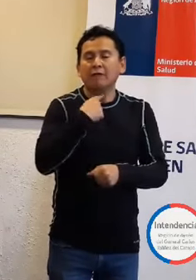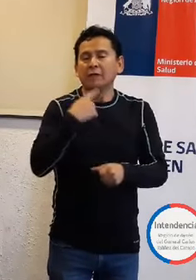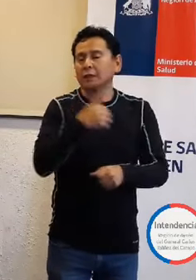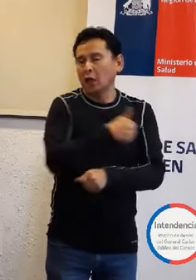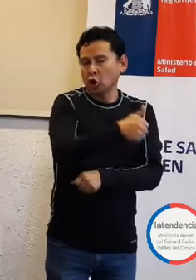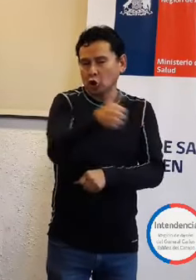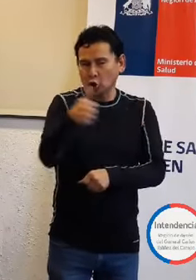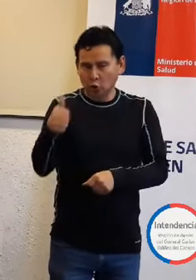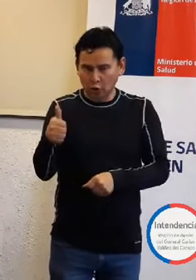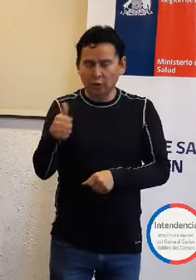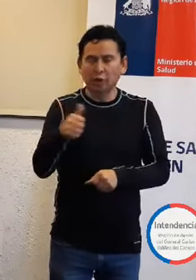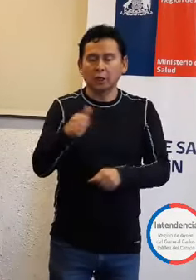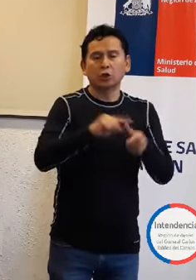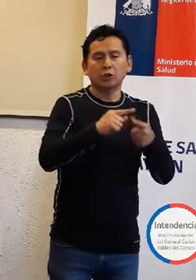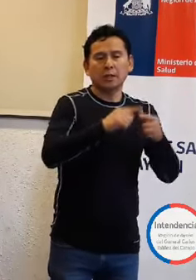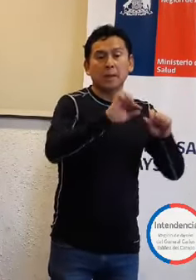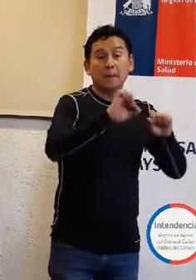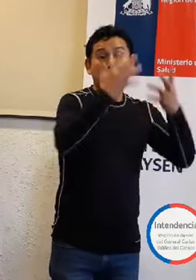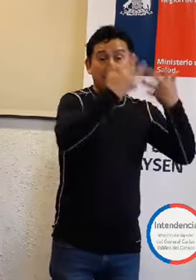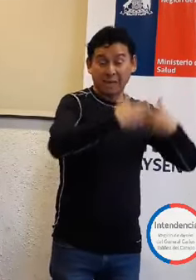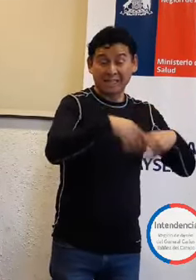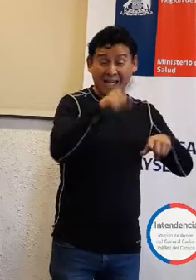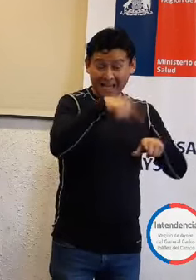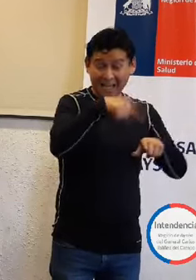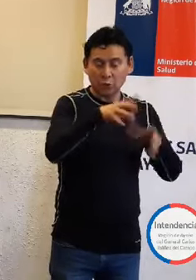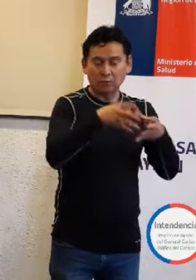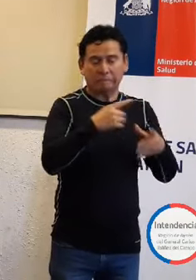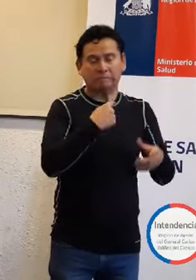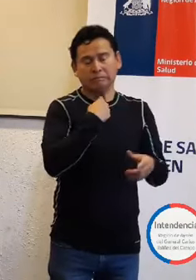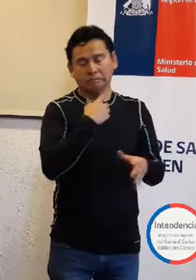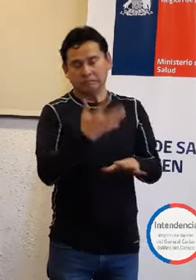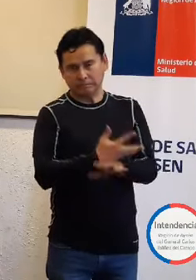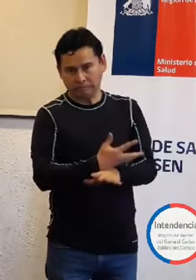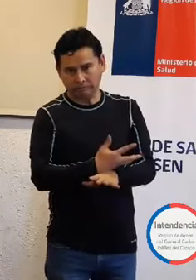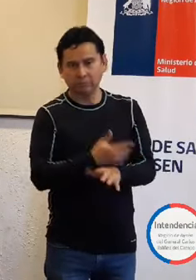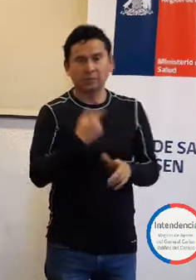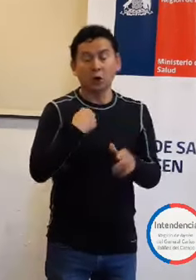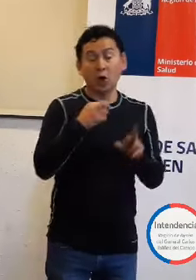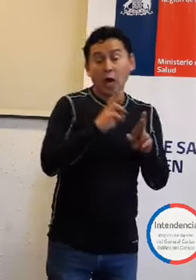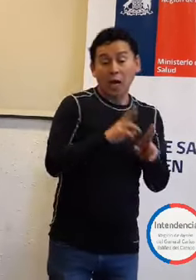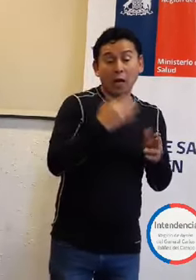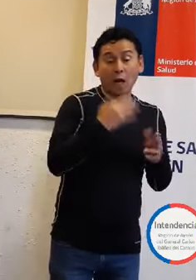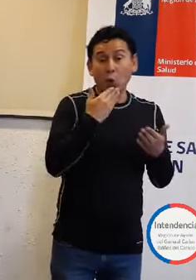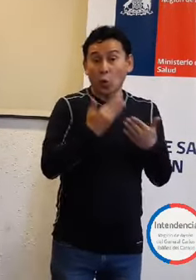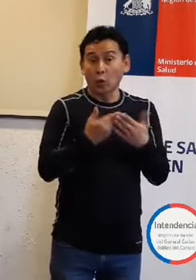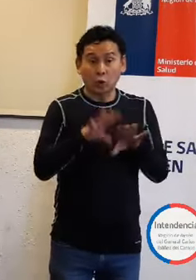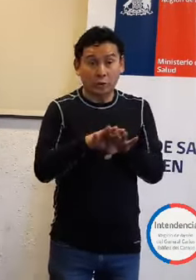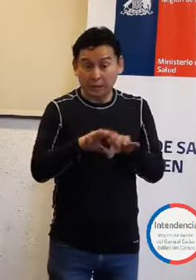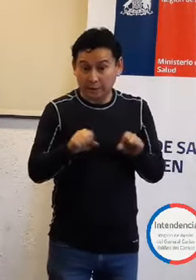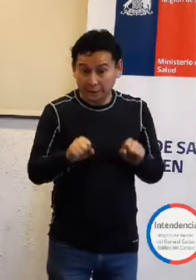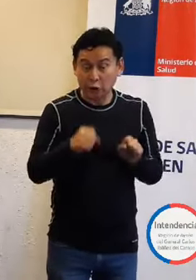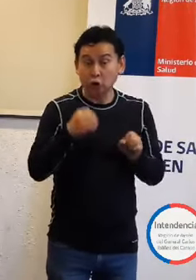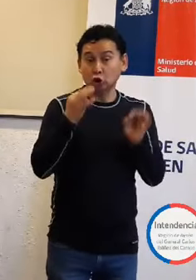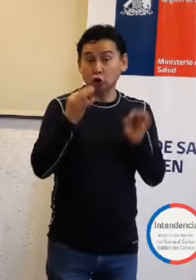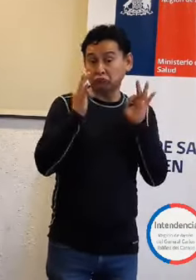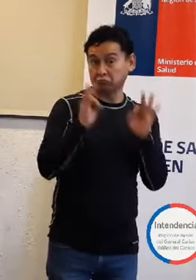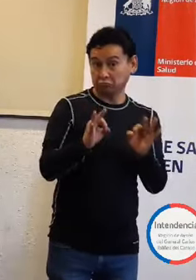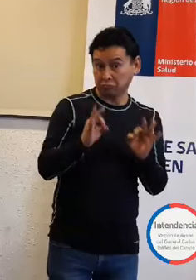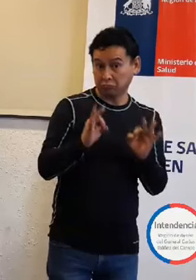a todos y por ende las pymes son las que se han visto más afectadas. Esperamos una vez que el concurso se produzca de manera normal